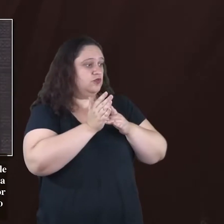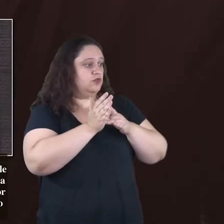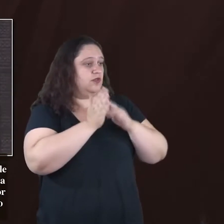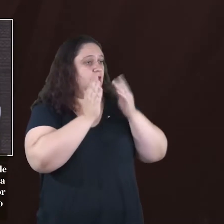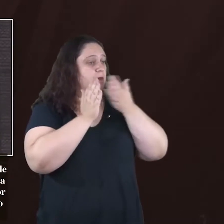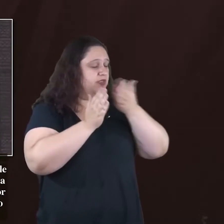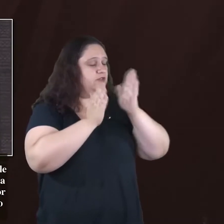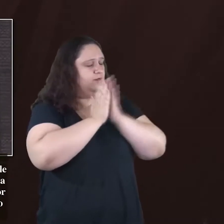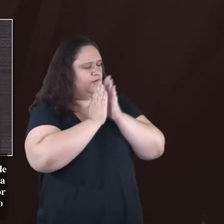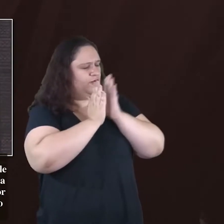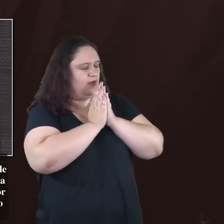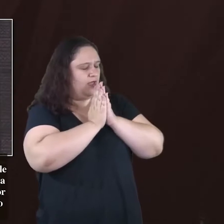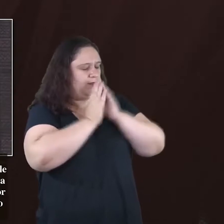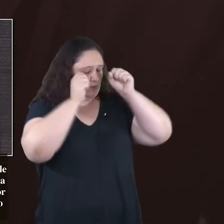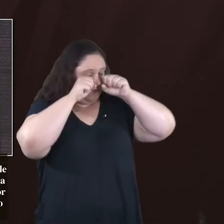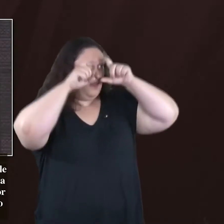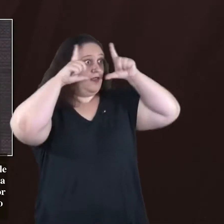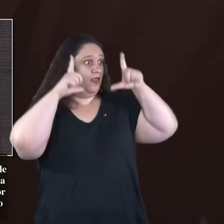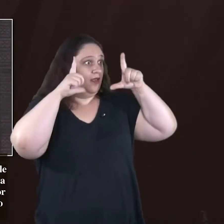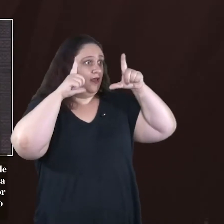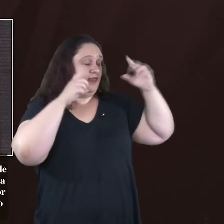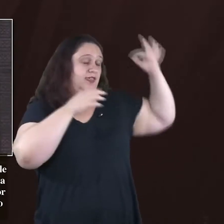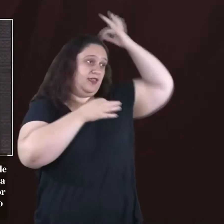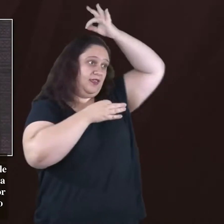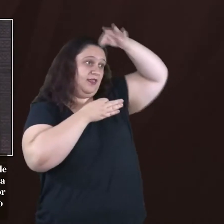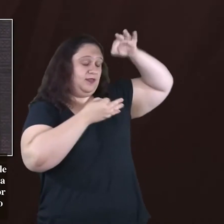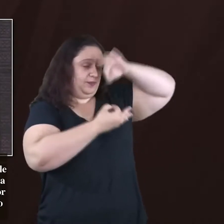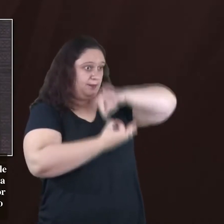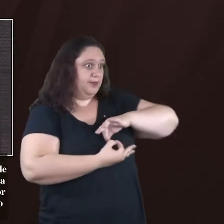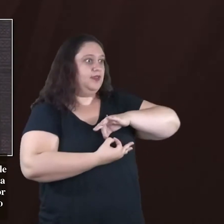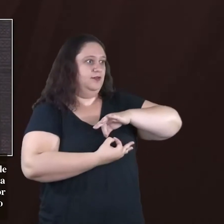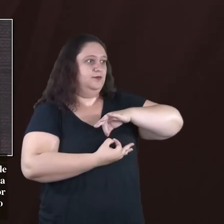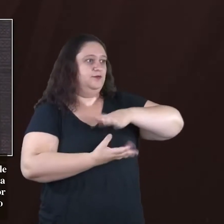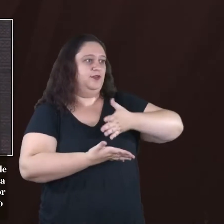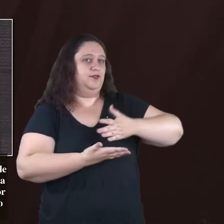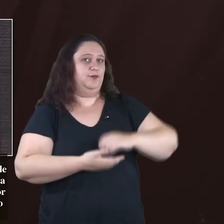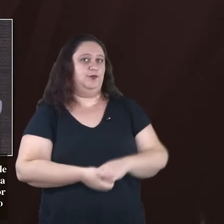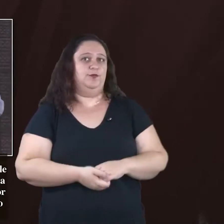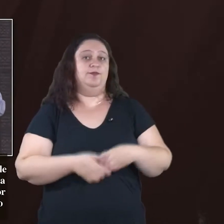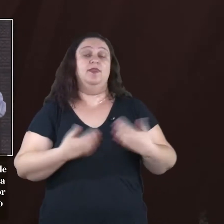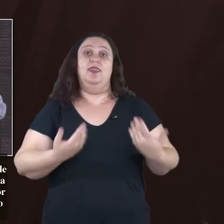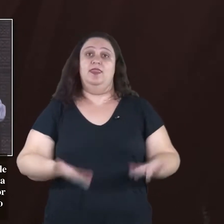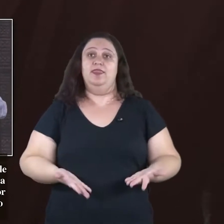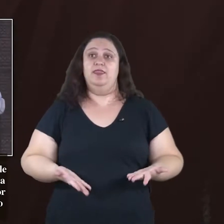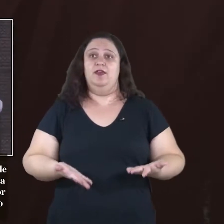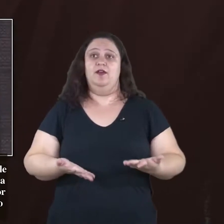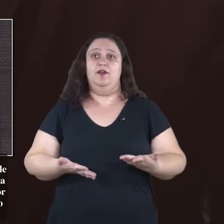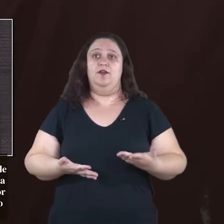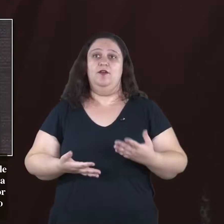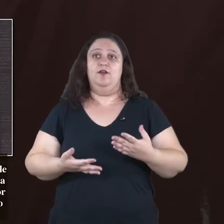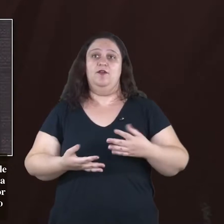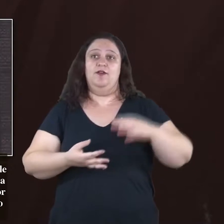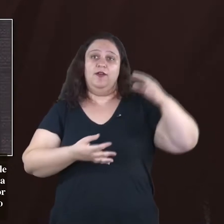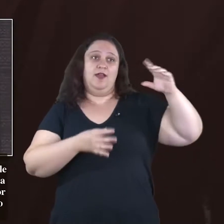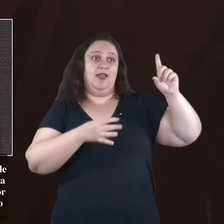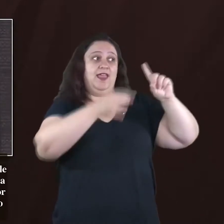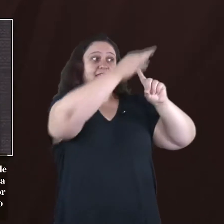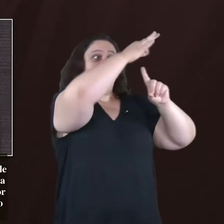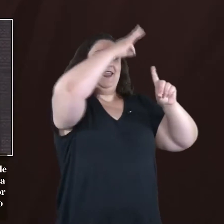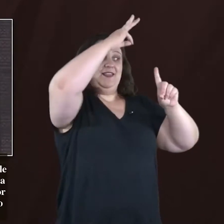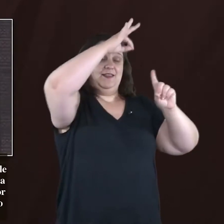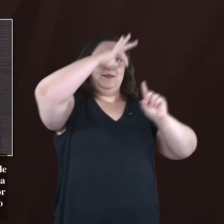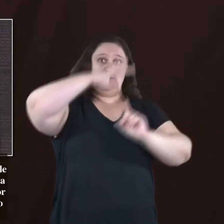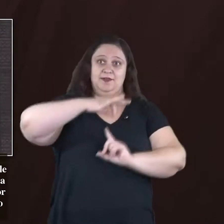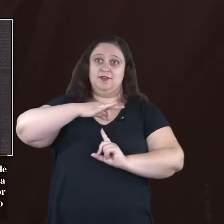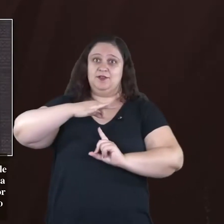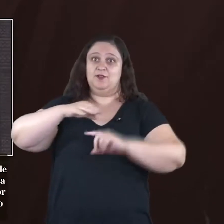fiques cheios do Espírito Santo. Irmãos, o Espírito Santo o